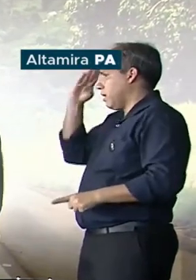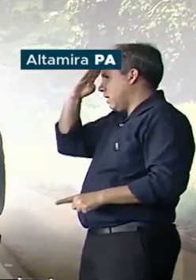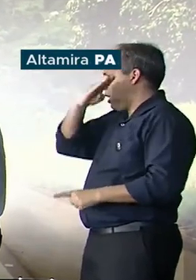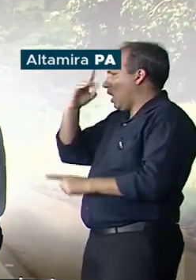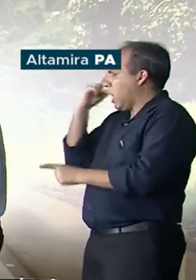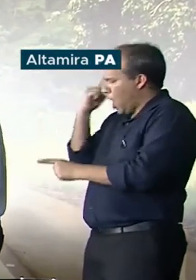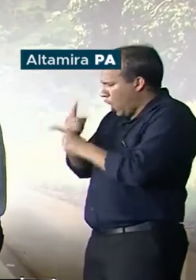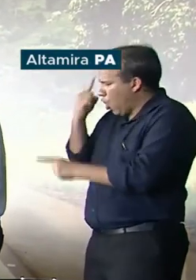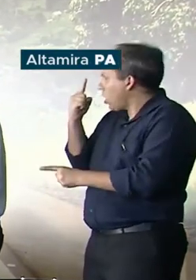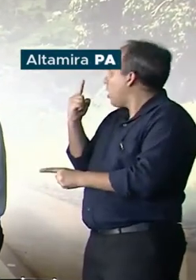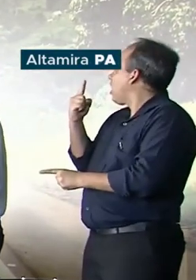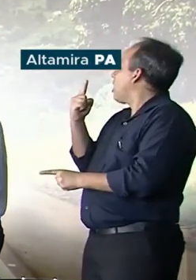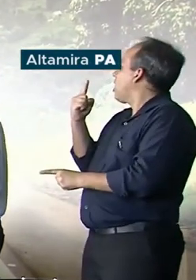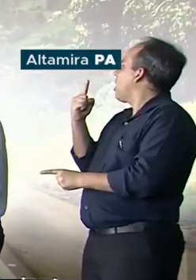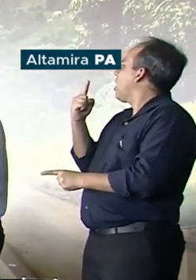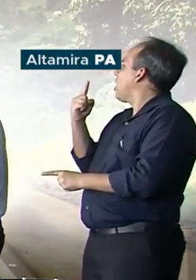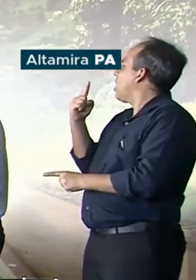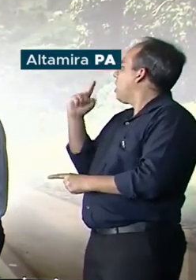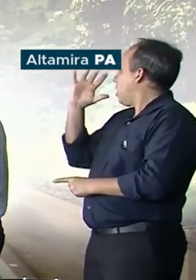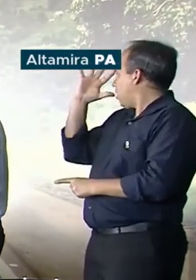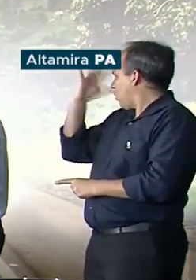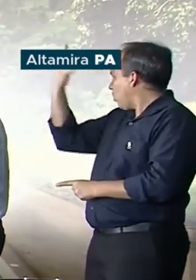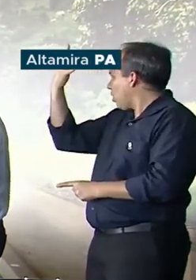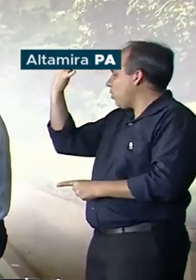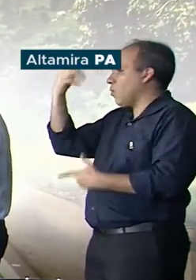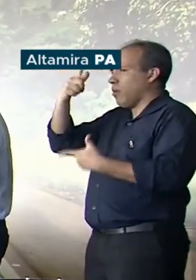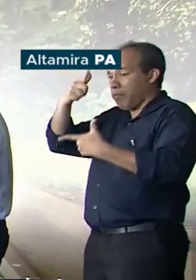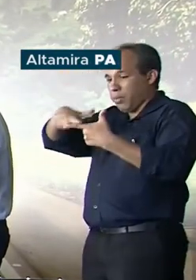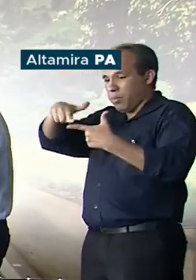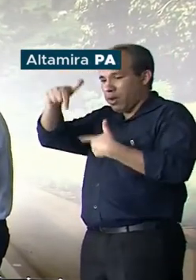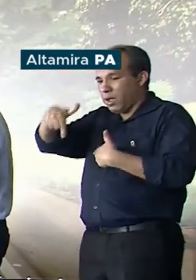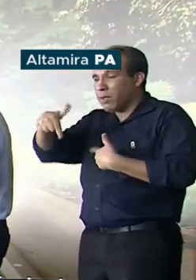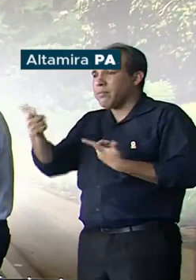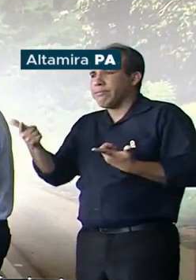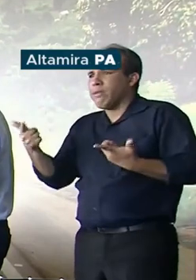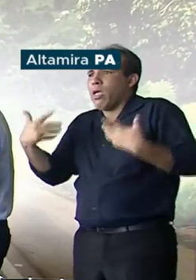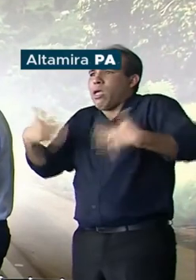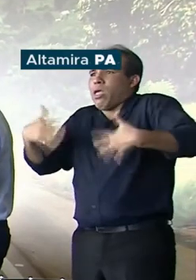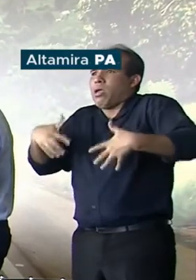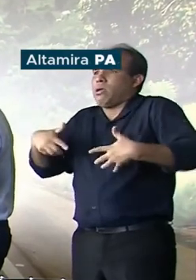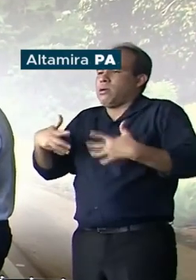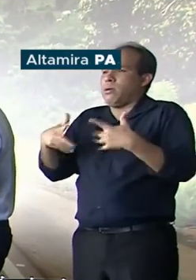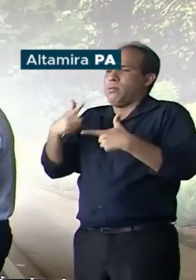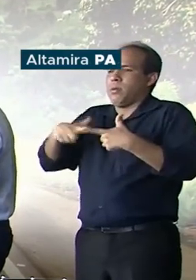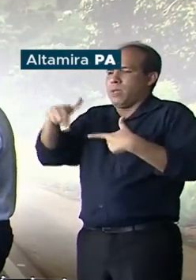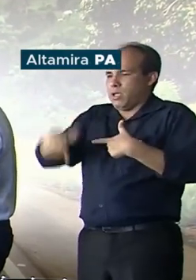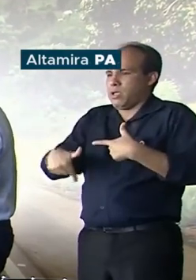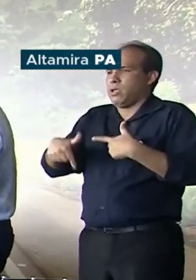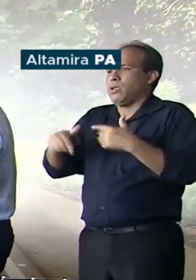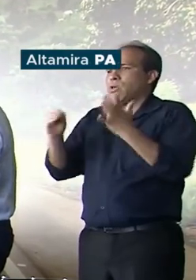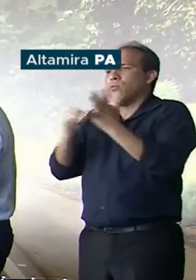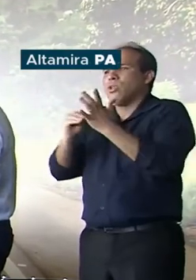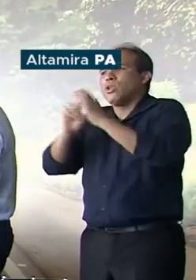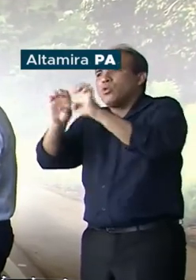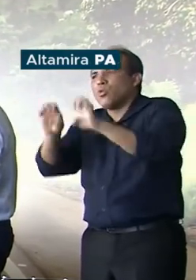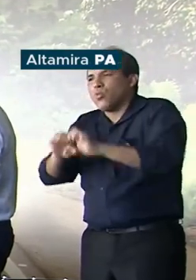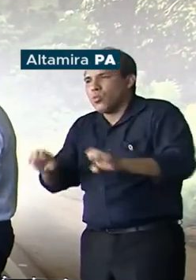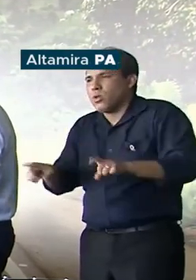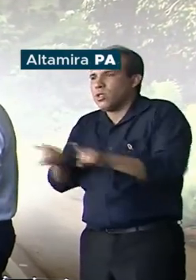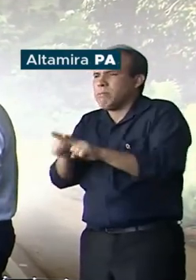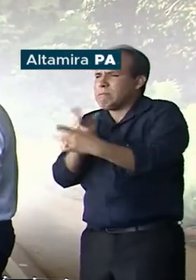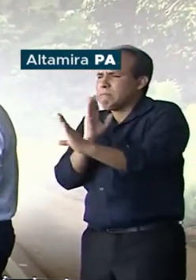solução para estes problemas que afligem a infraestrutura do país, que são os